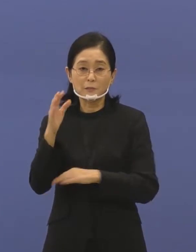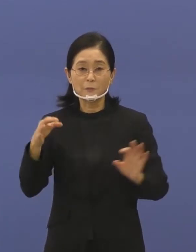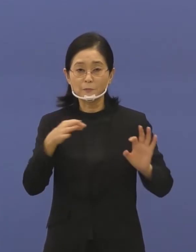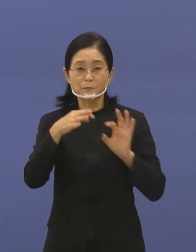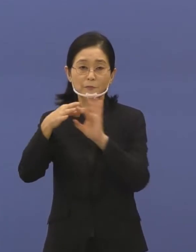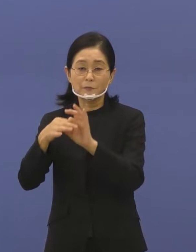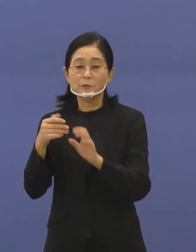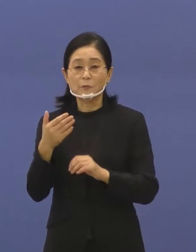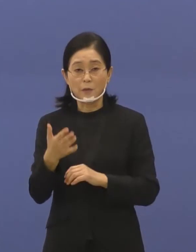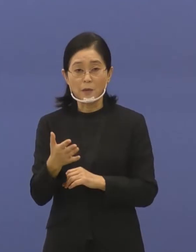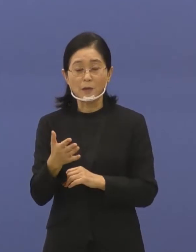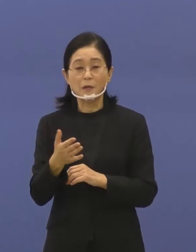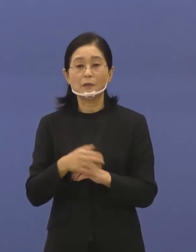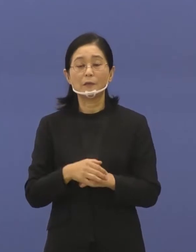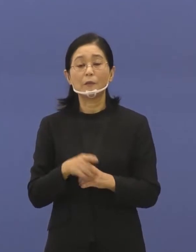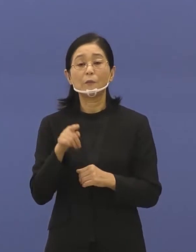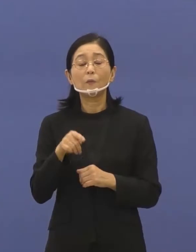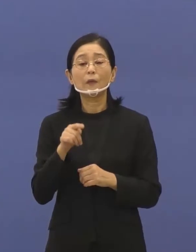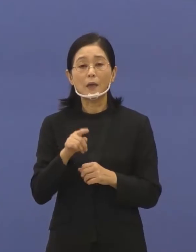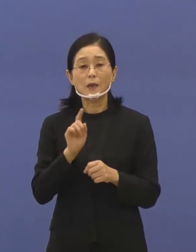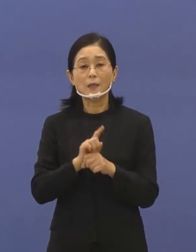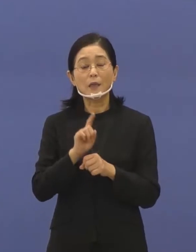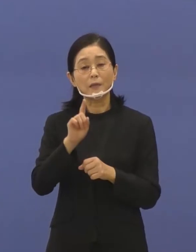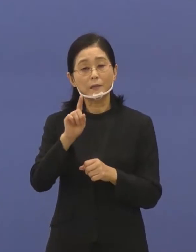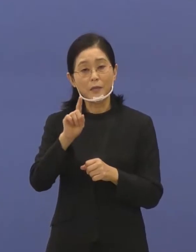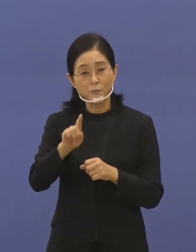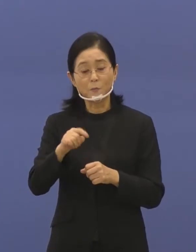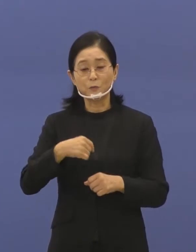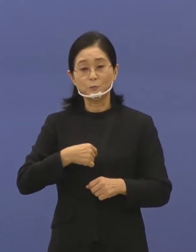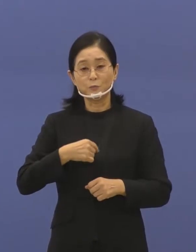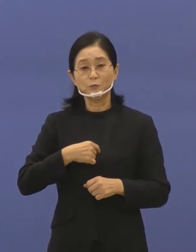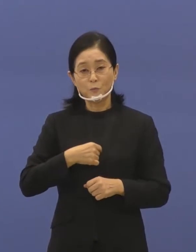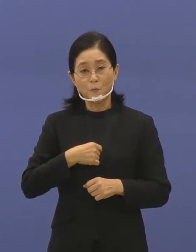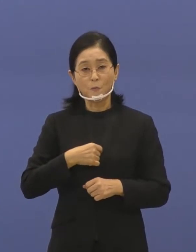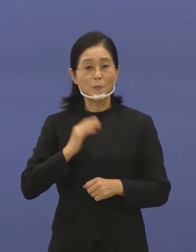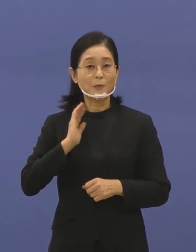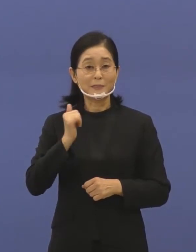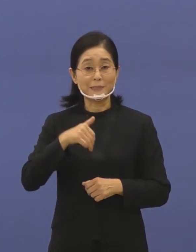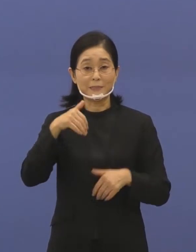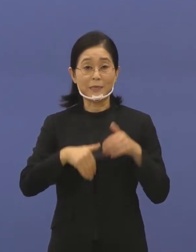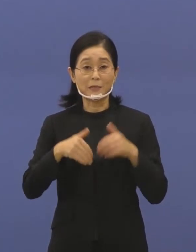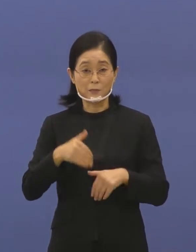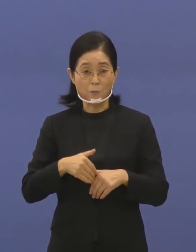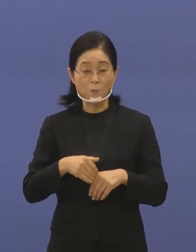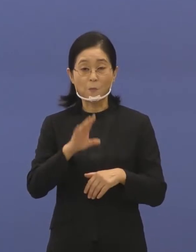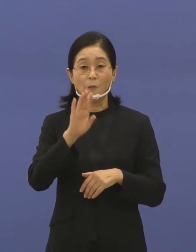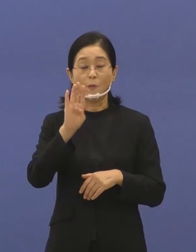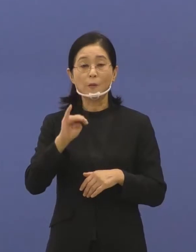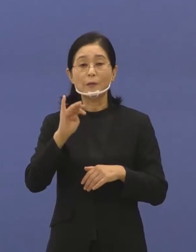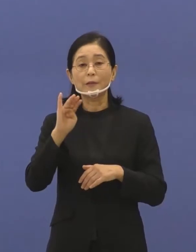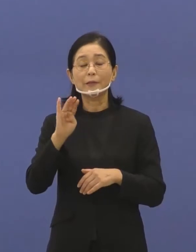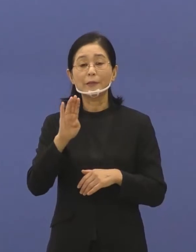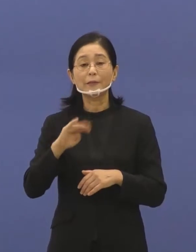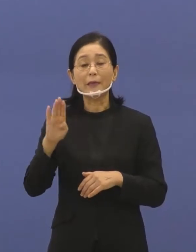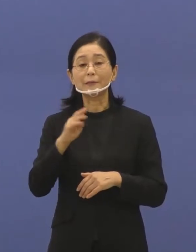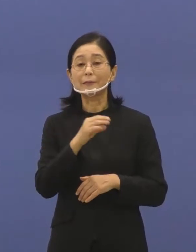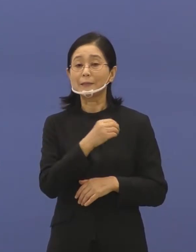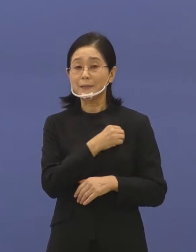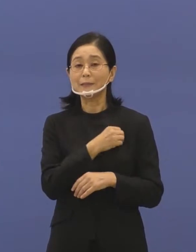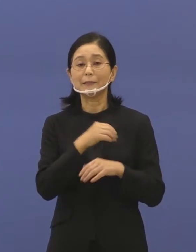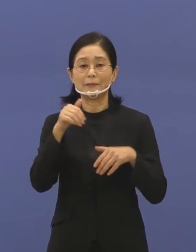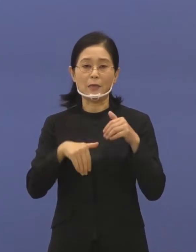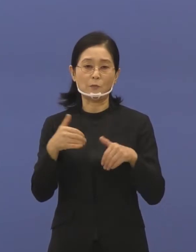くということが、来年の知事選、県議選で重要なテーマになるんではないかと思っております